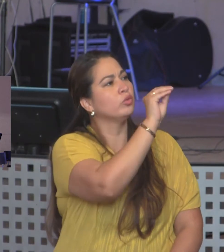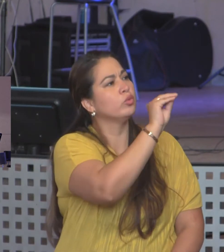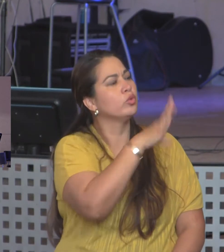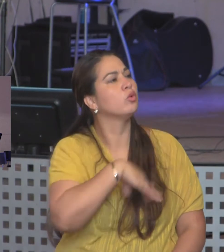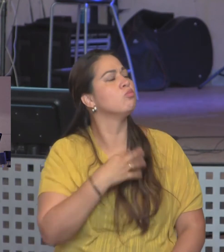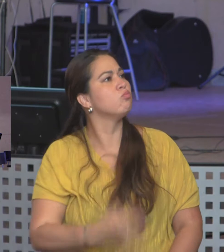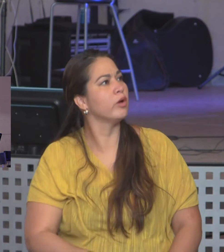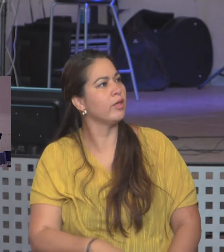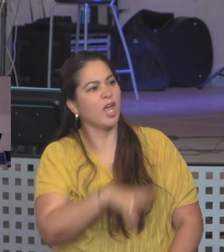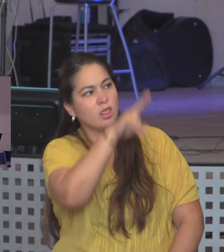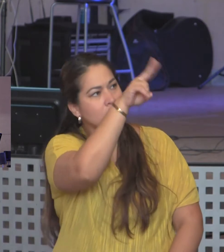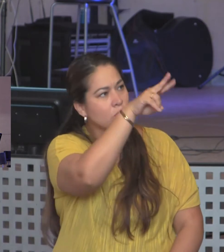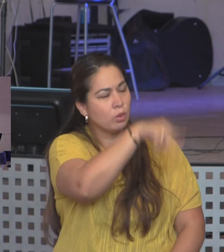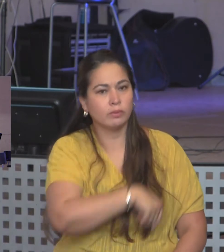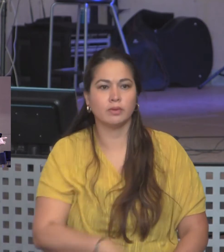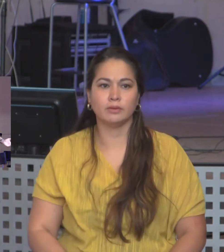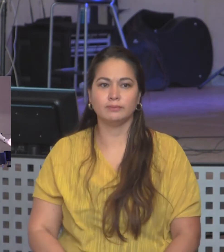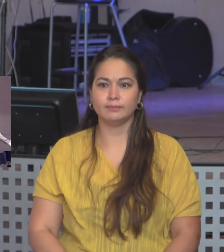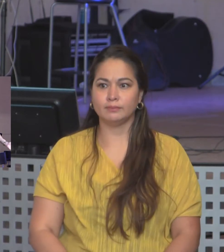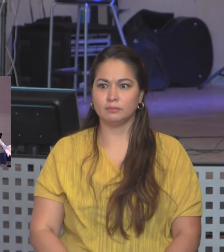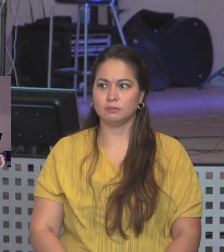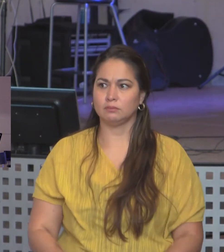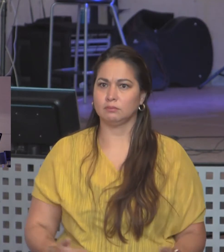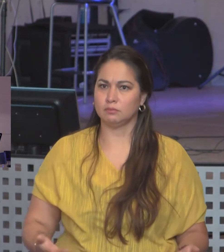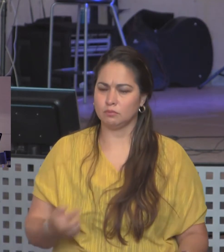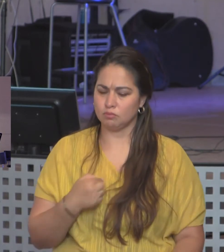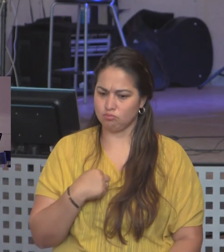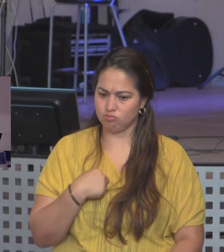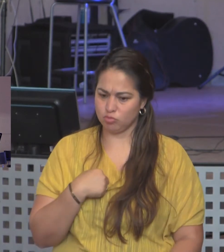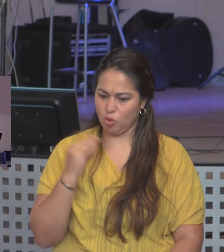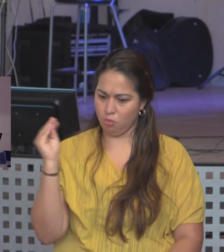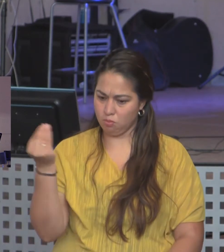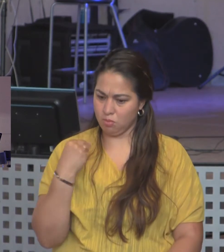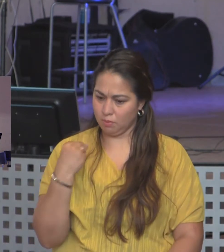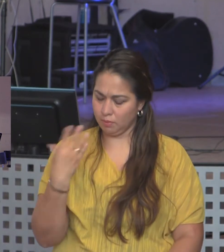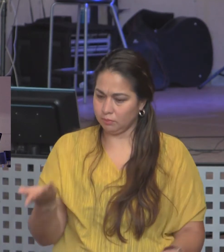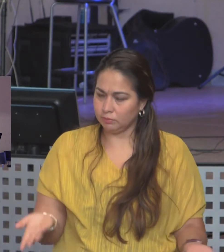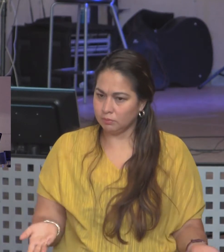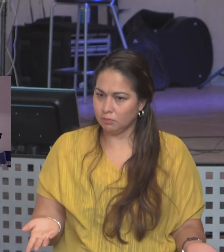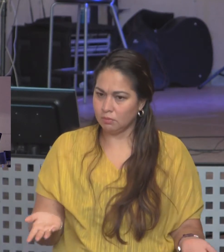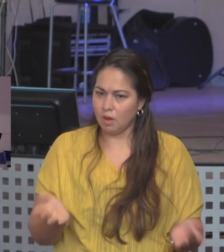Digo yo, ¿qué hace hablándole a una higuera?